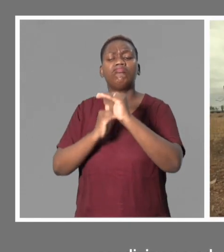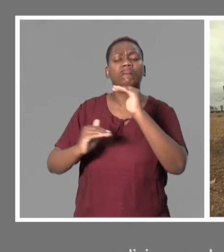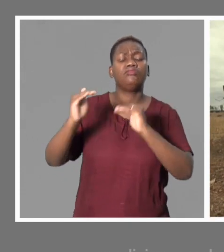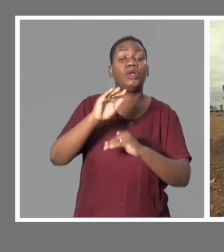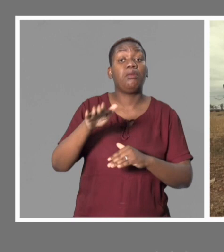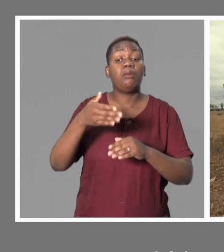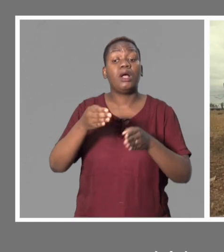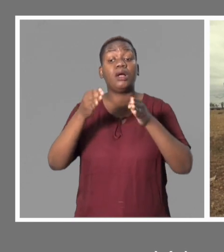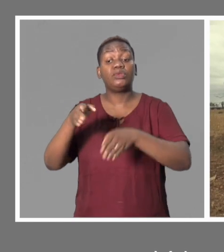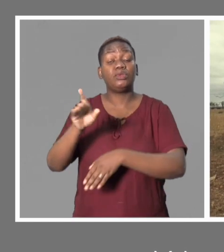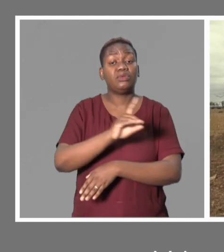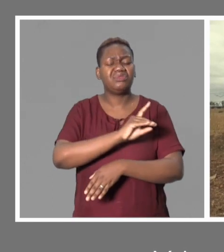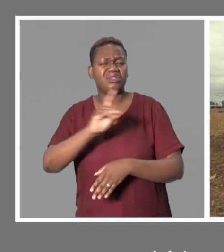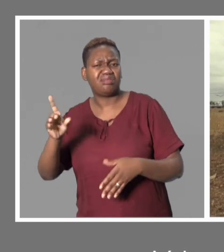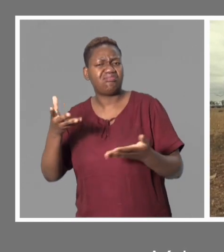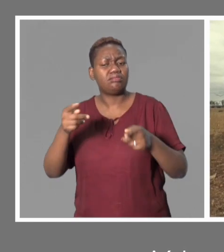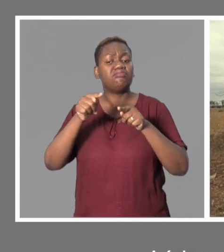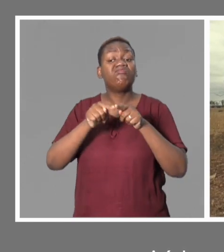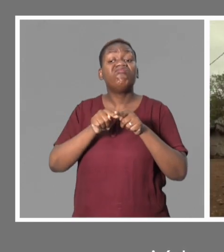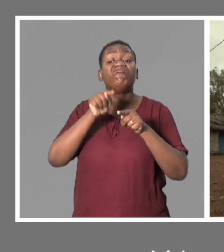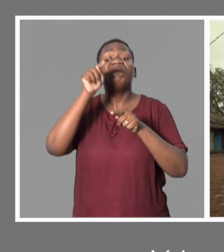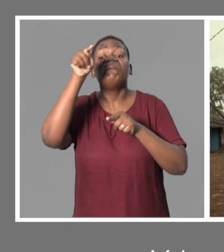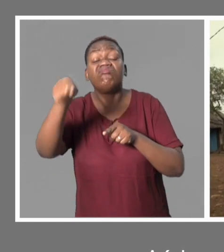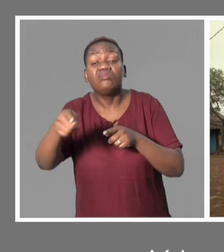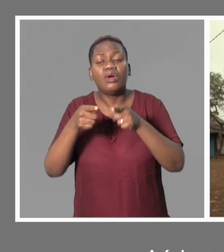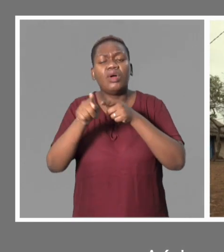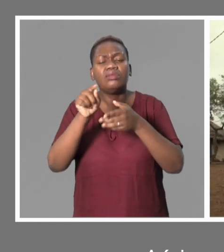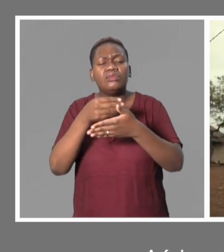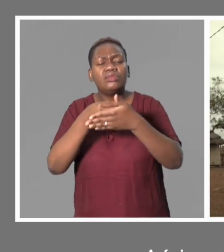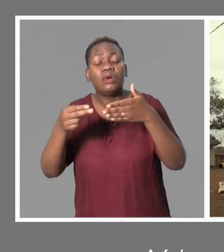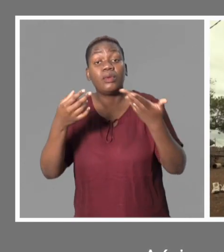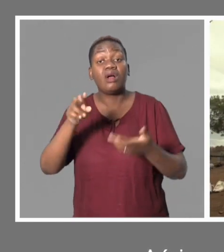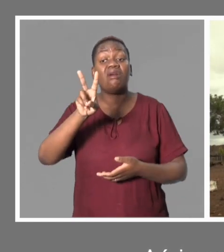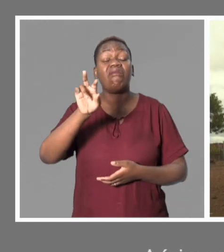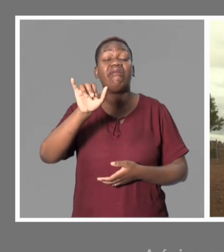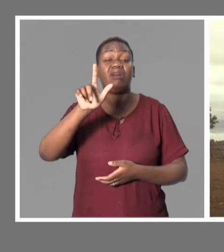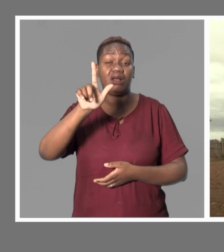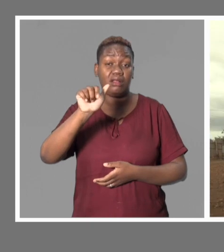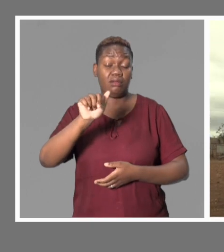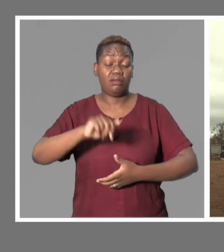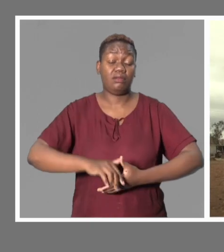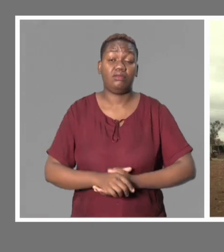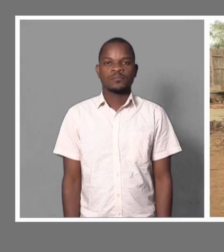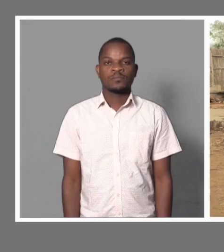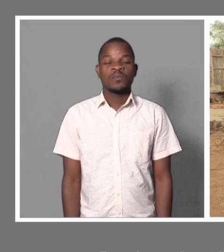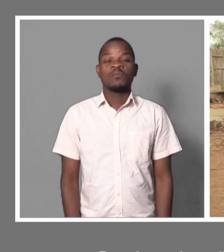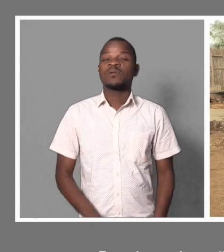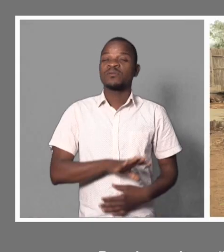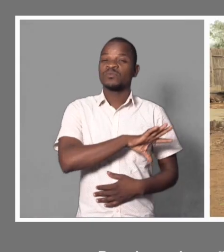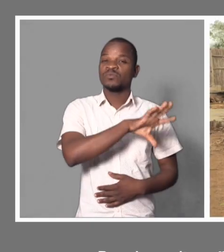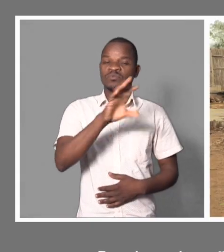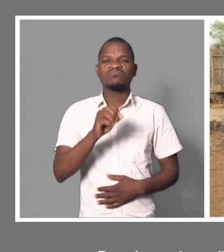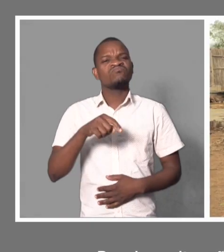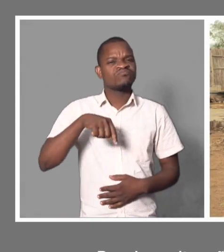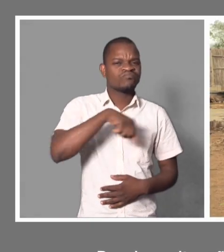deficiência. A única escola com ensino secundário completo localiza-se na Vila Sede. Para todo